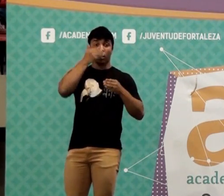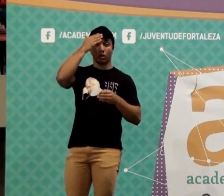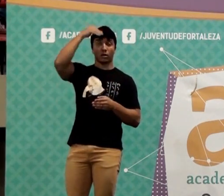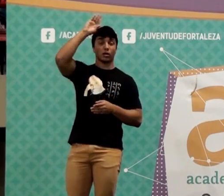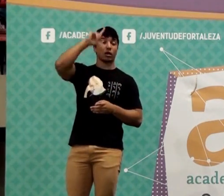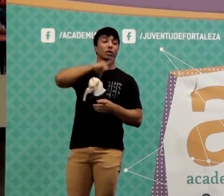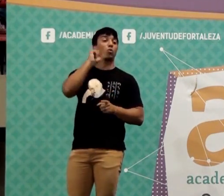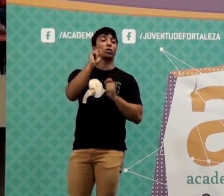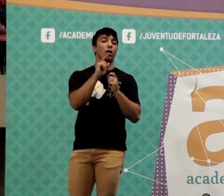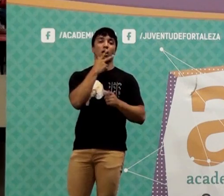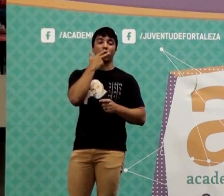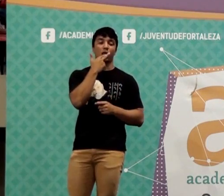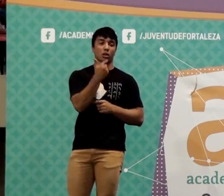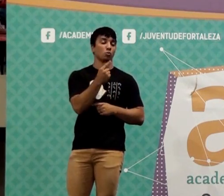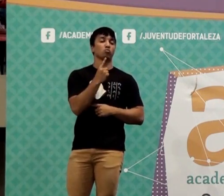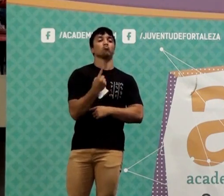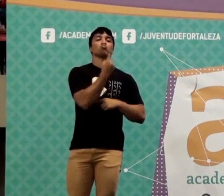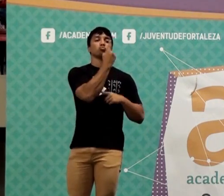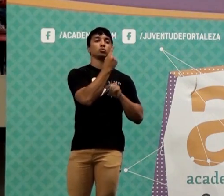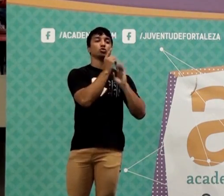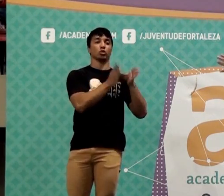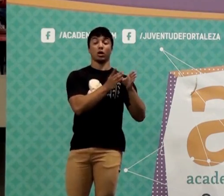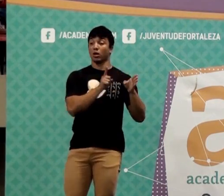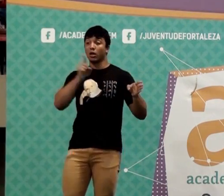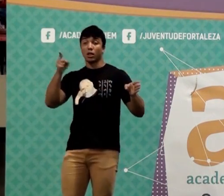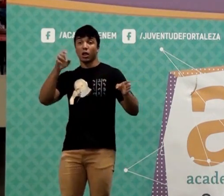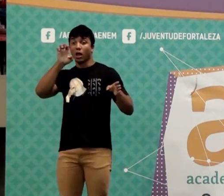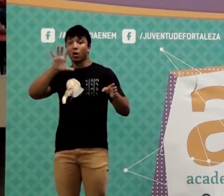ó. Debaixo da Europa,